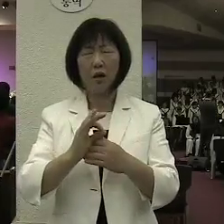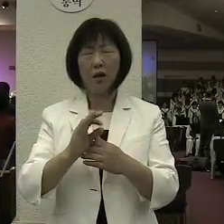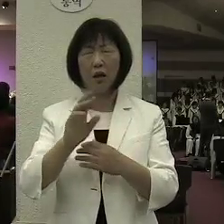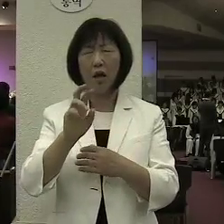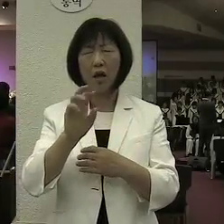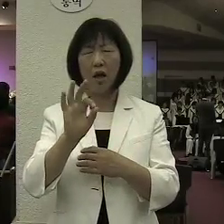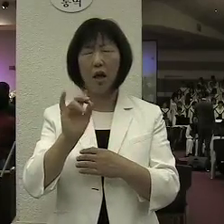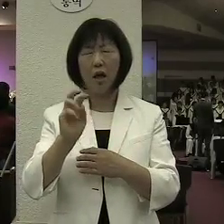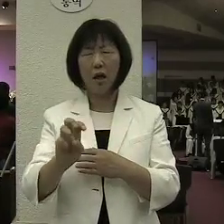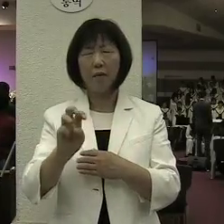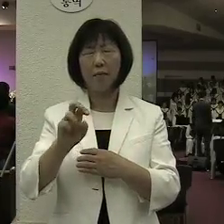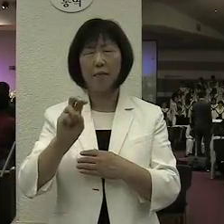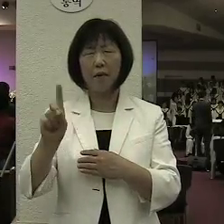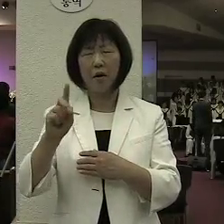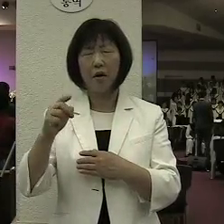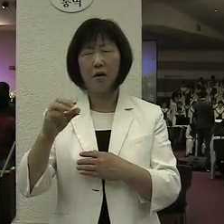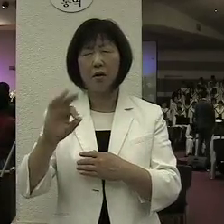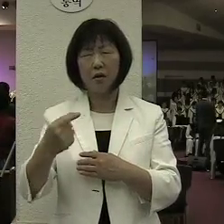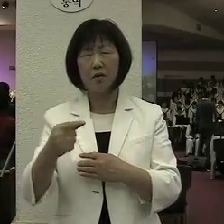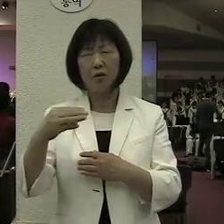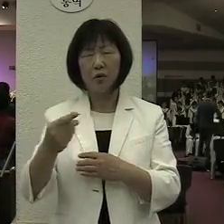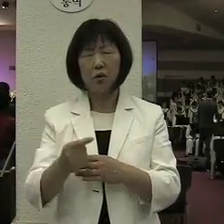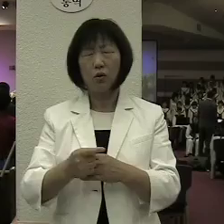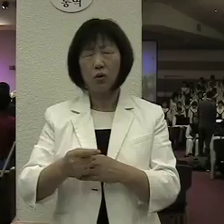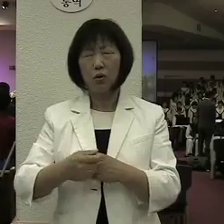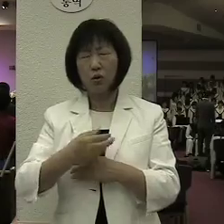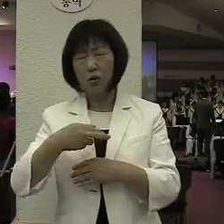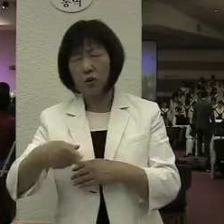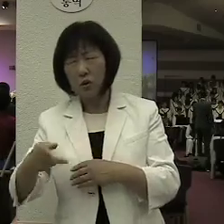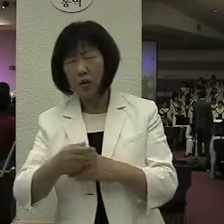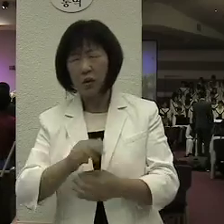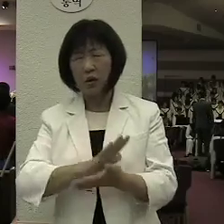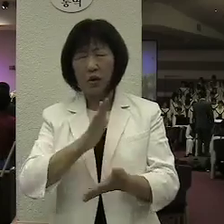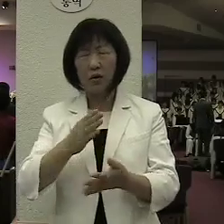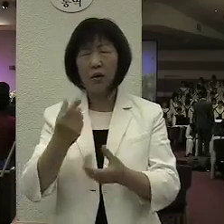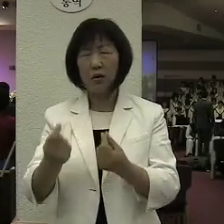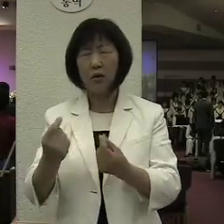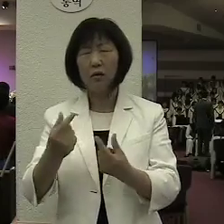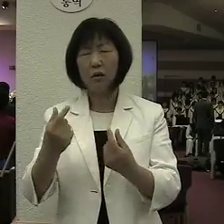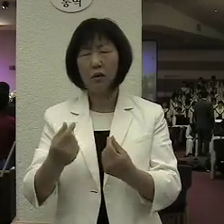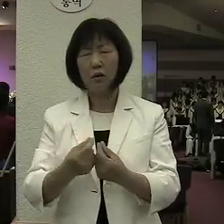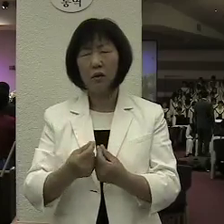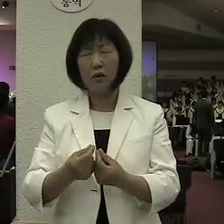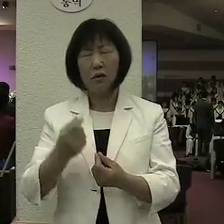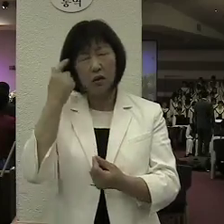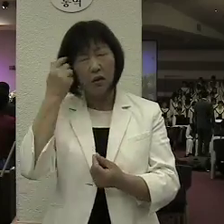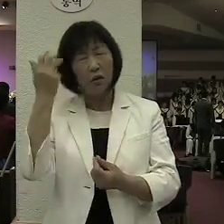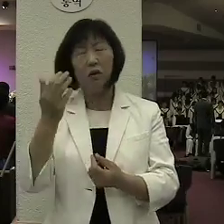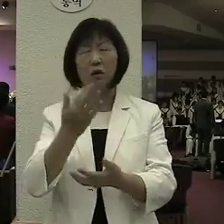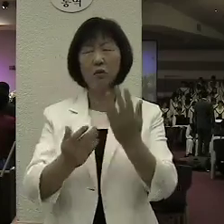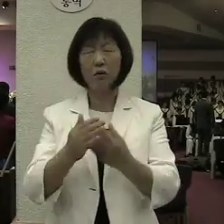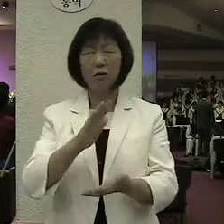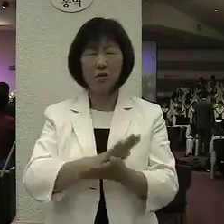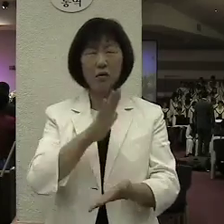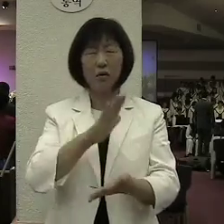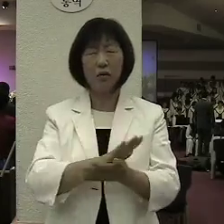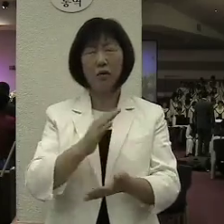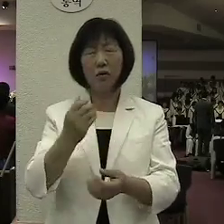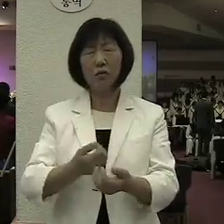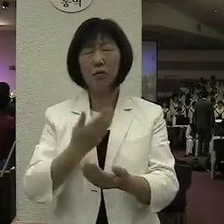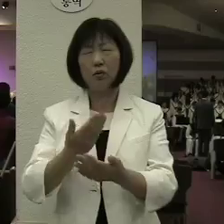내려오는 제자들의 마음을 뜨겁게 하셨던 것처럼 성령의 불로 뜨겁게 하여